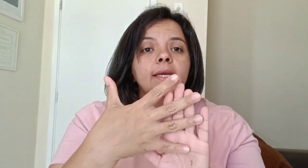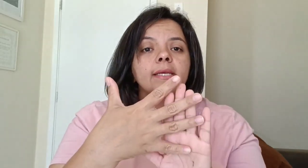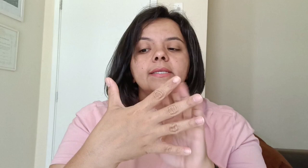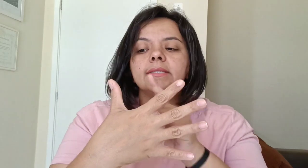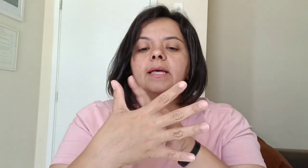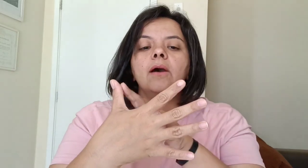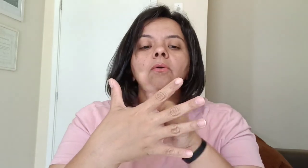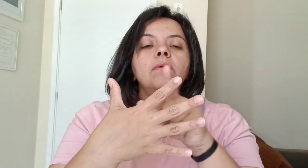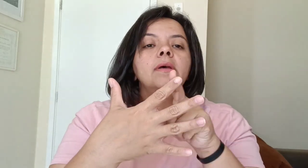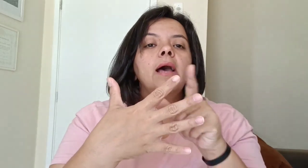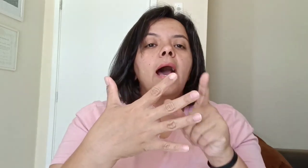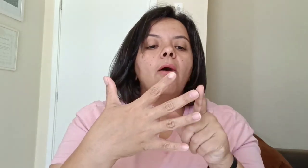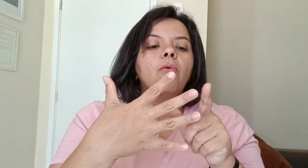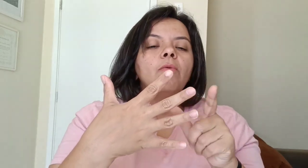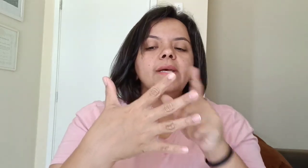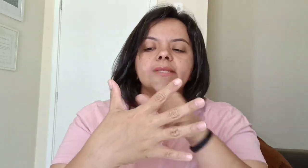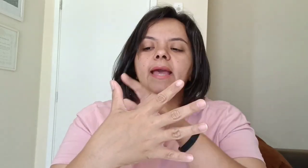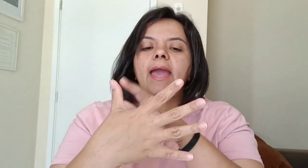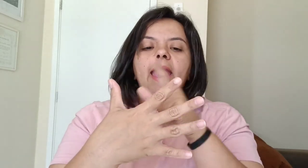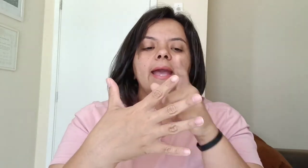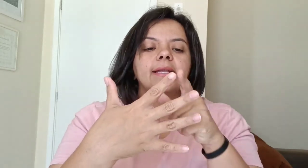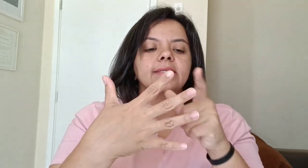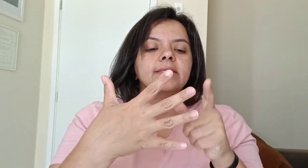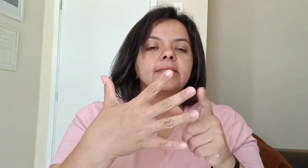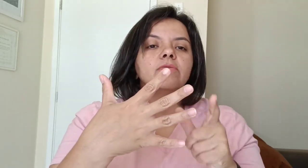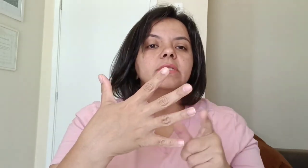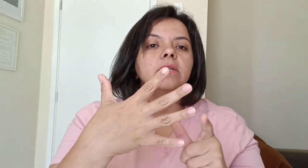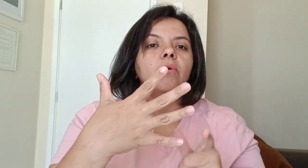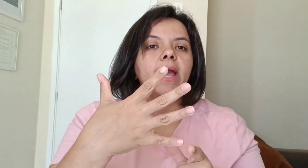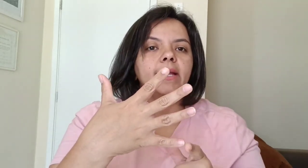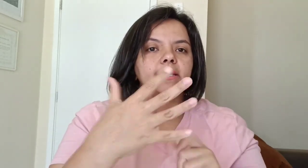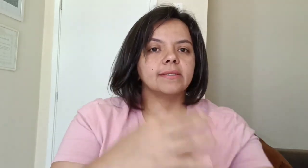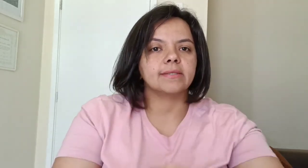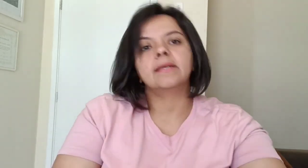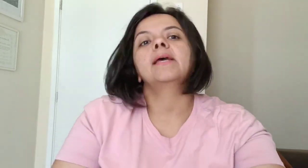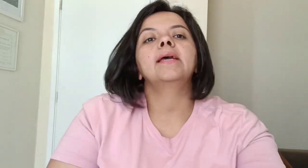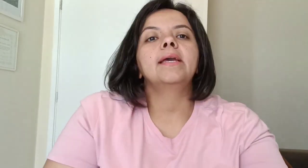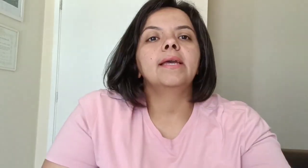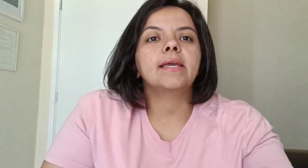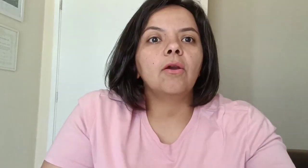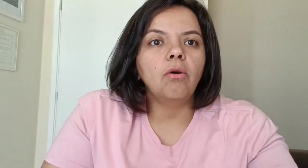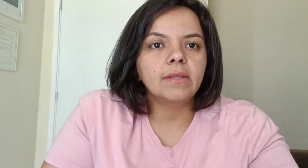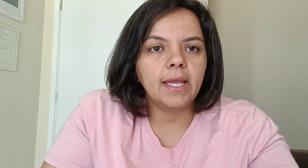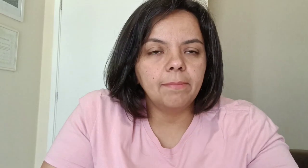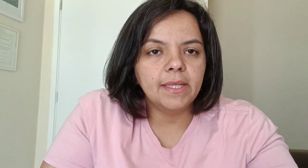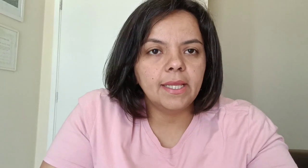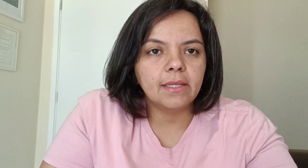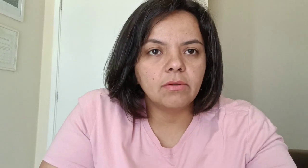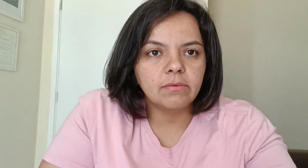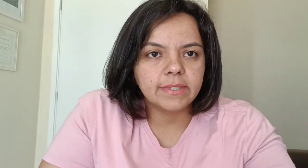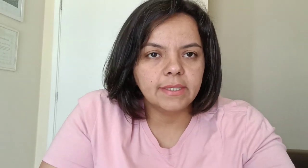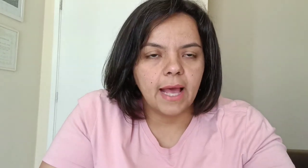que são algumas regras, são 5 regrinhas, que contempla dentro de um